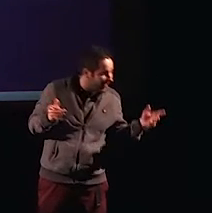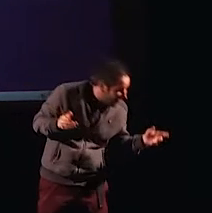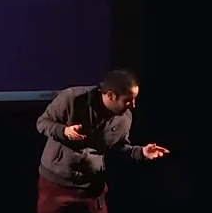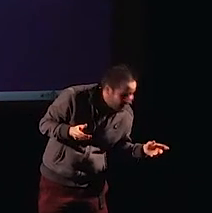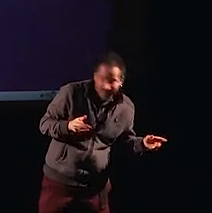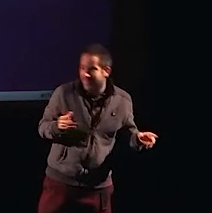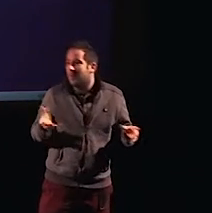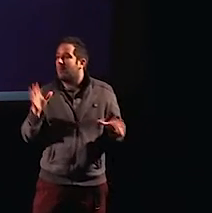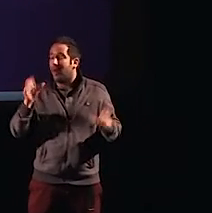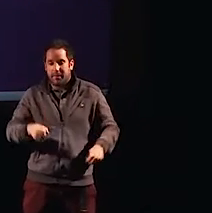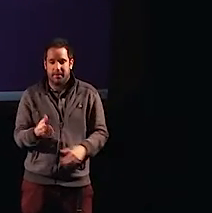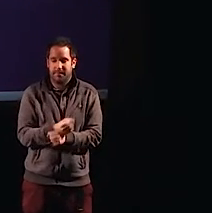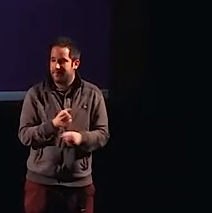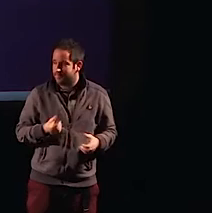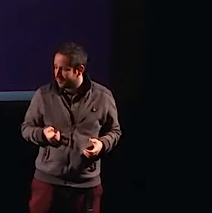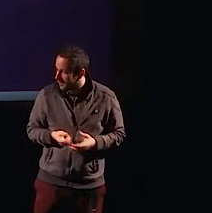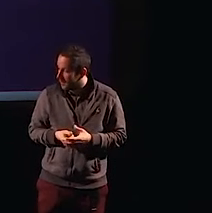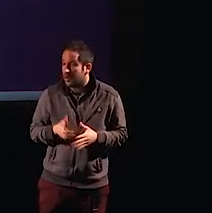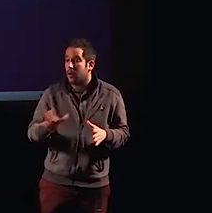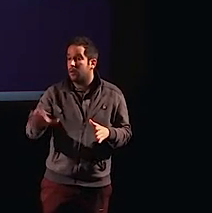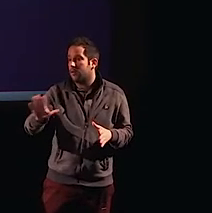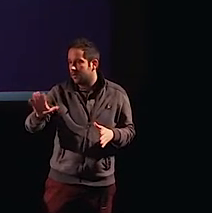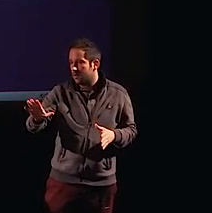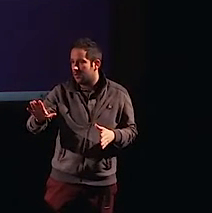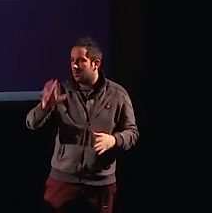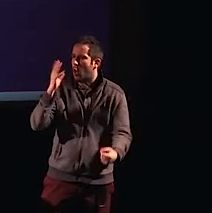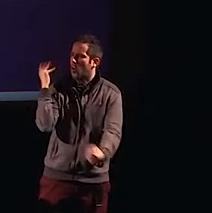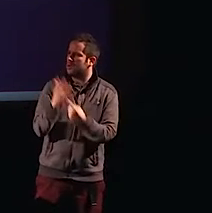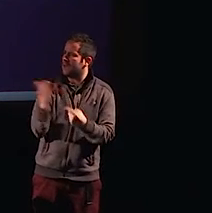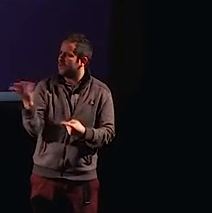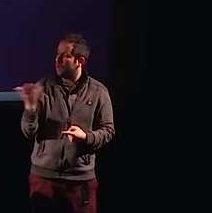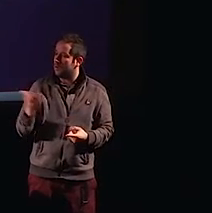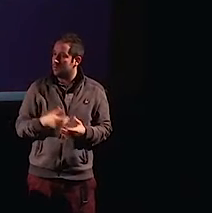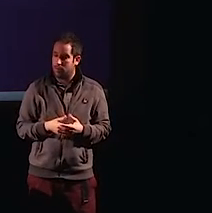en fait, donc, on passe de... Alors, je vous donne le contexte. On passe